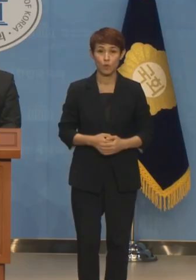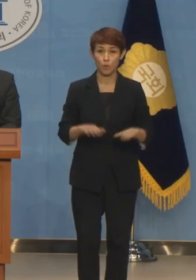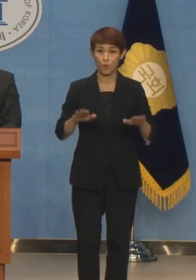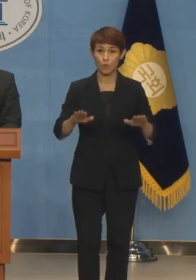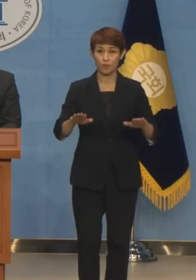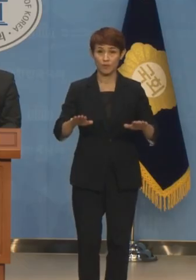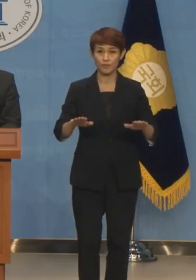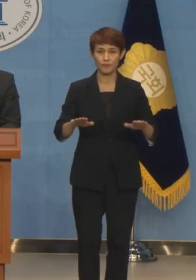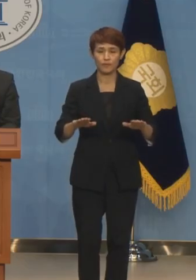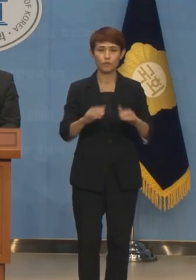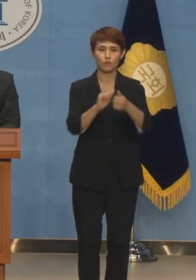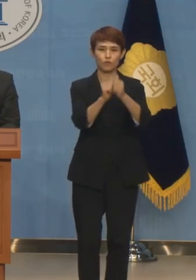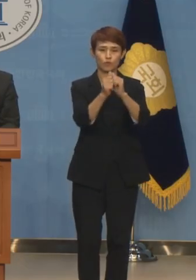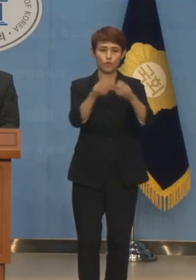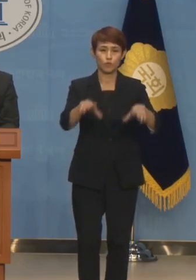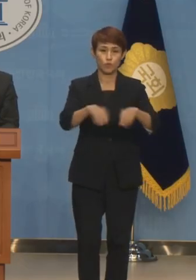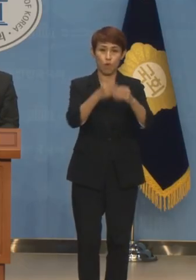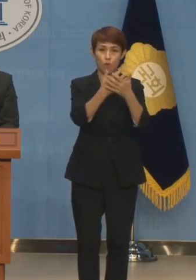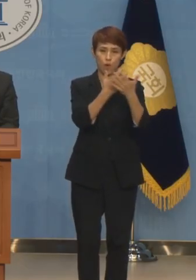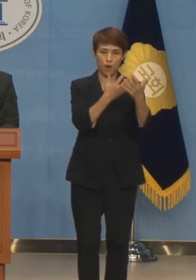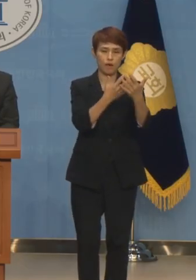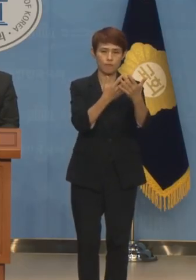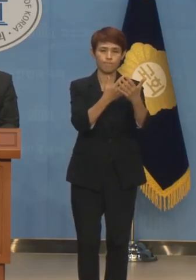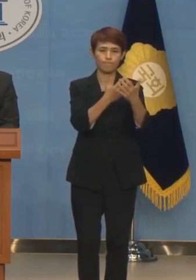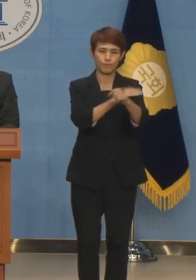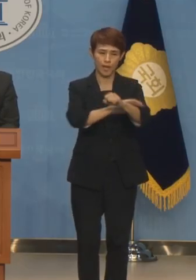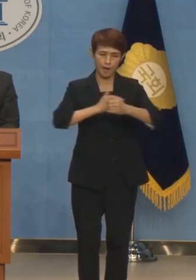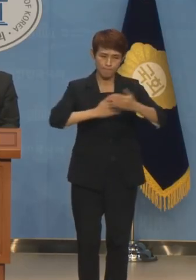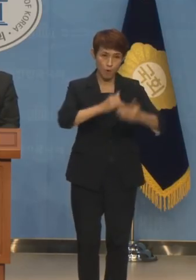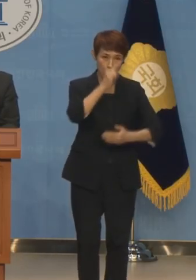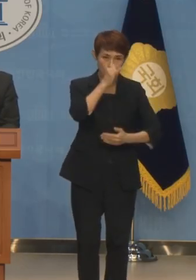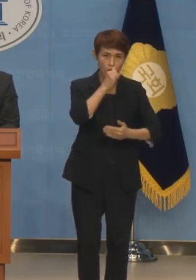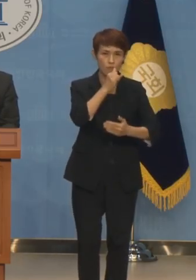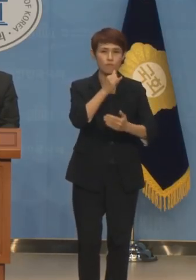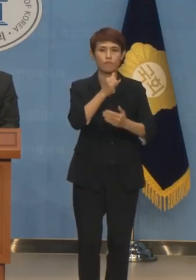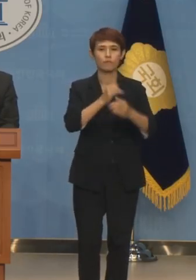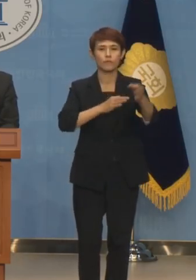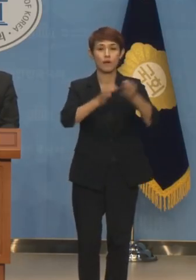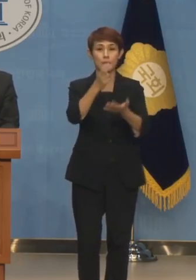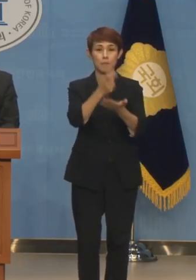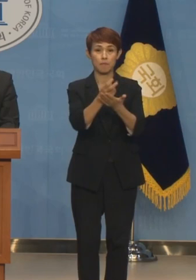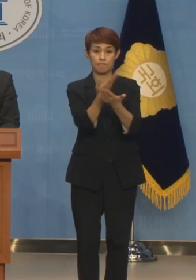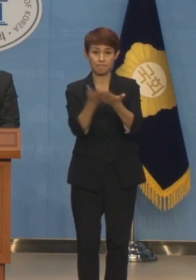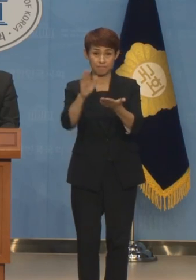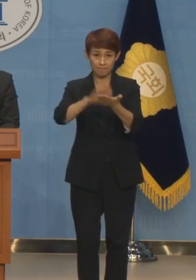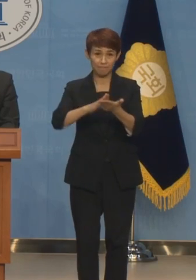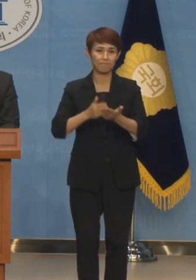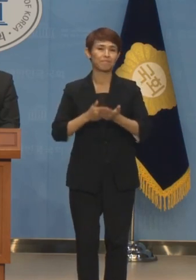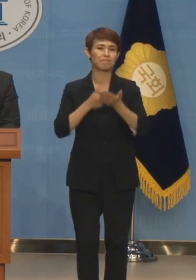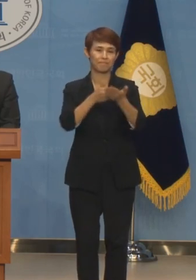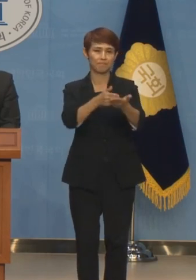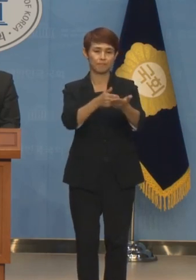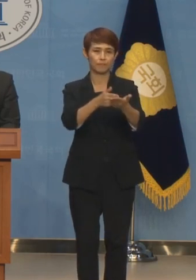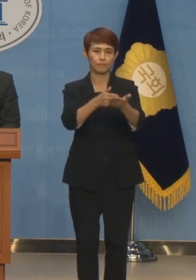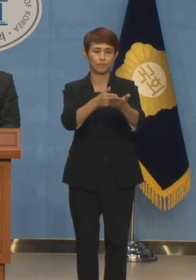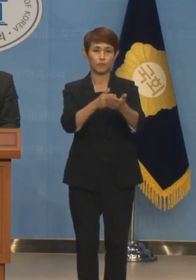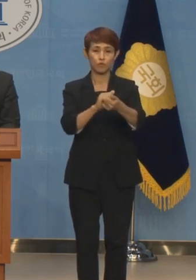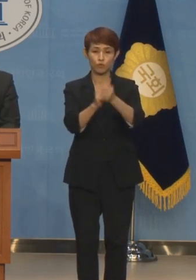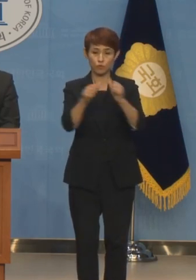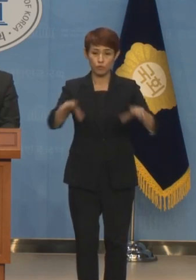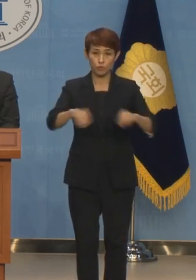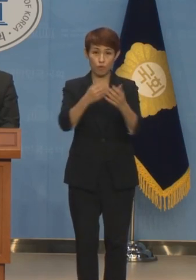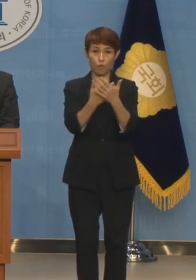오늘 주주총회를 내실화하는 상법 개정안을 발의했습니다. 주주총회는